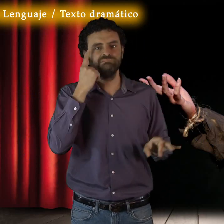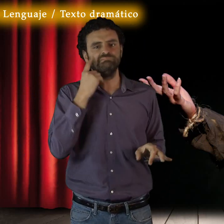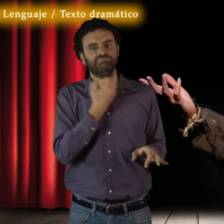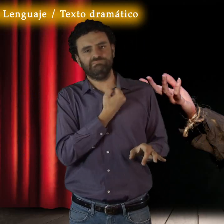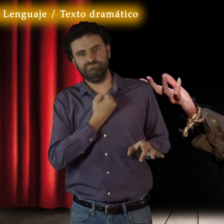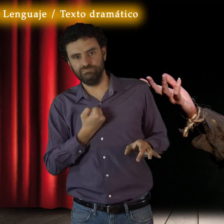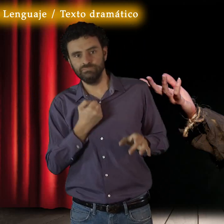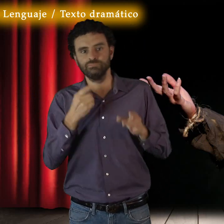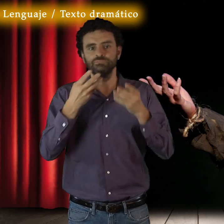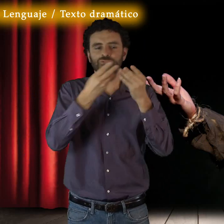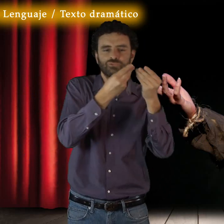momentos